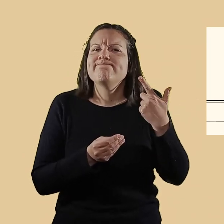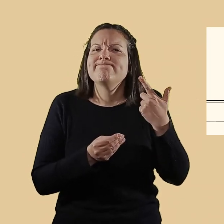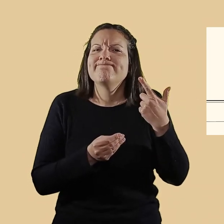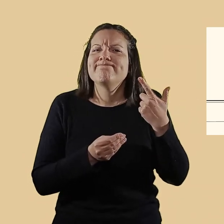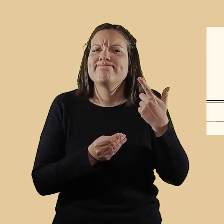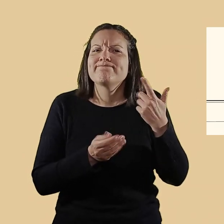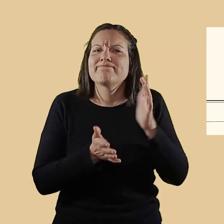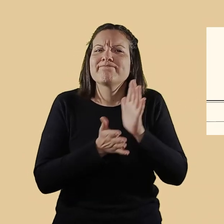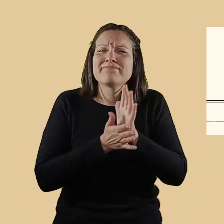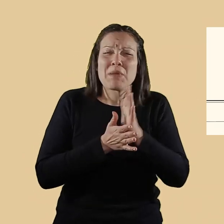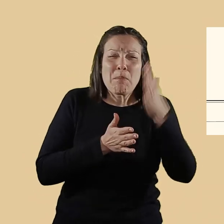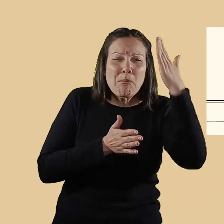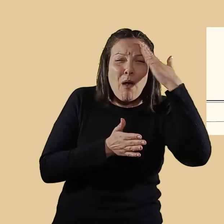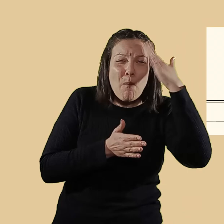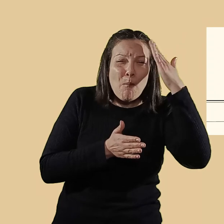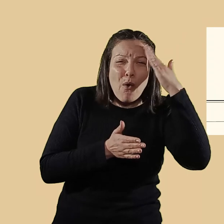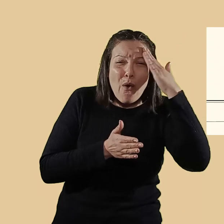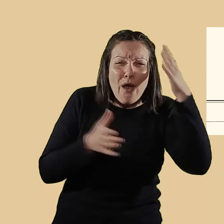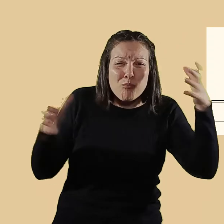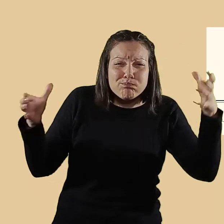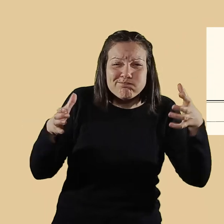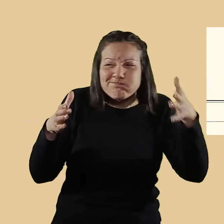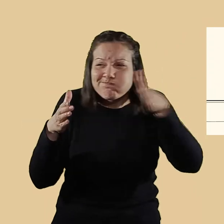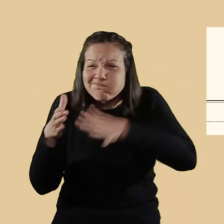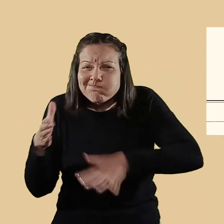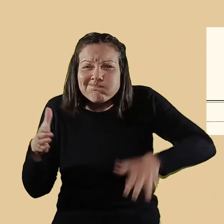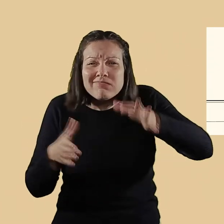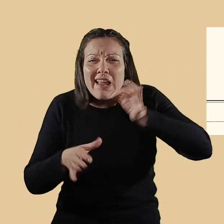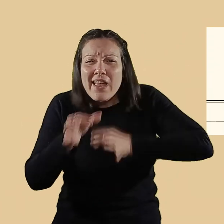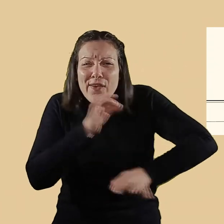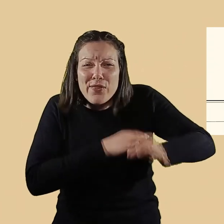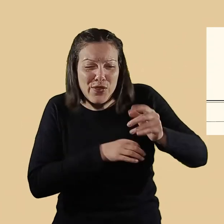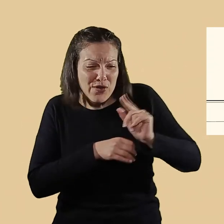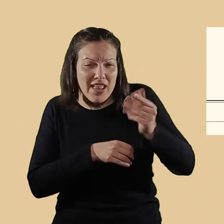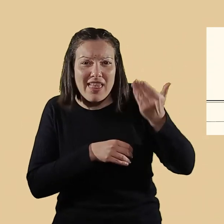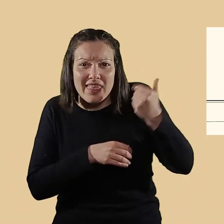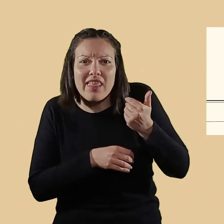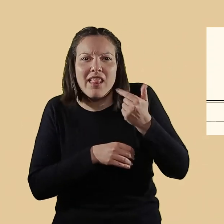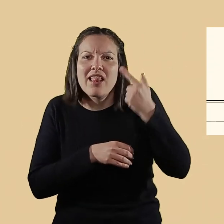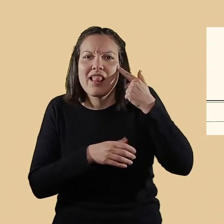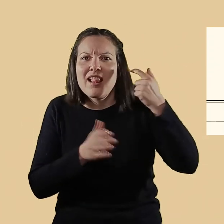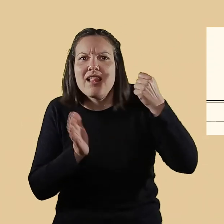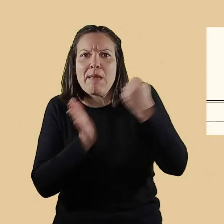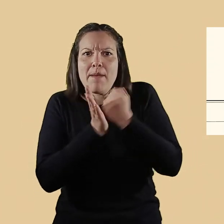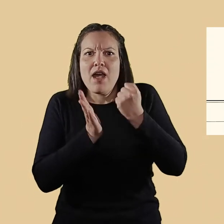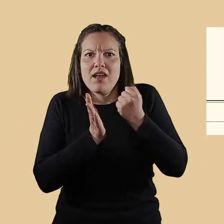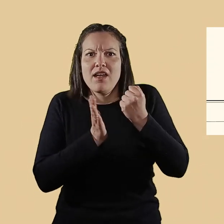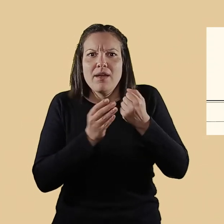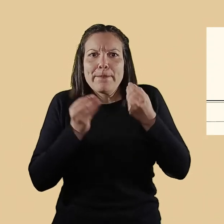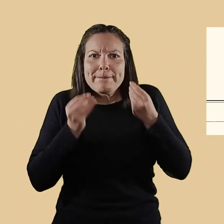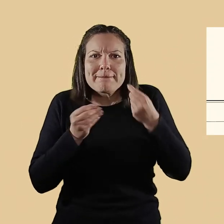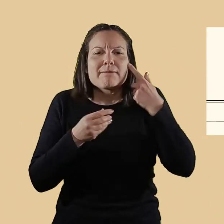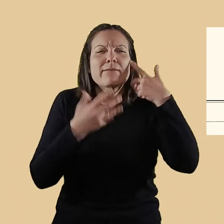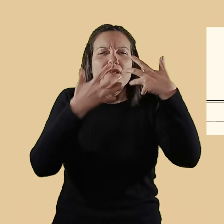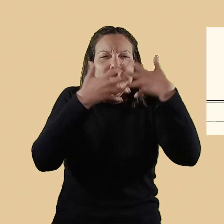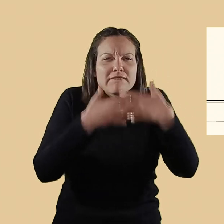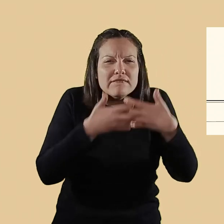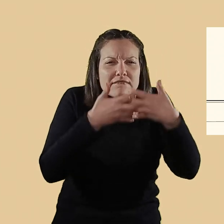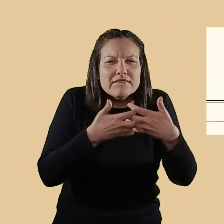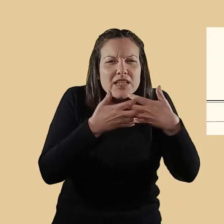colectiva de nuestra historia reciente, no solo para reflexionar en torno al terrorismo de Estado de la